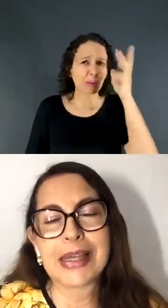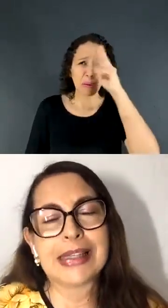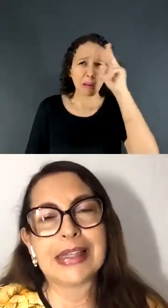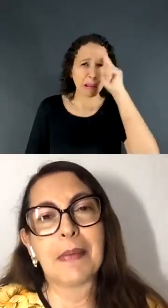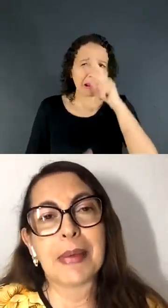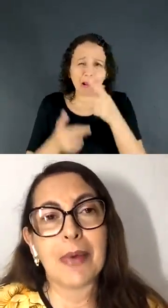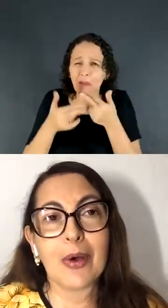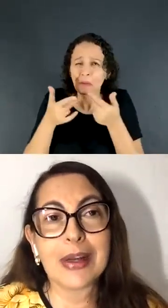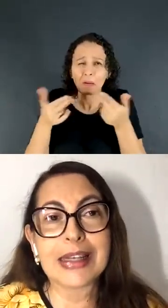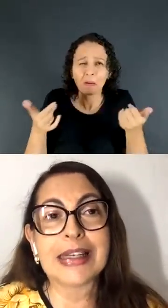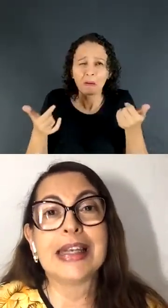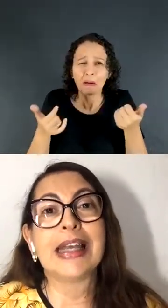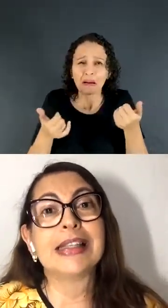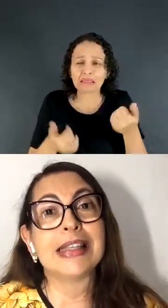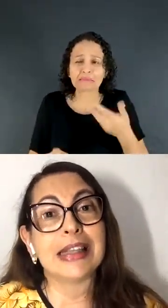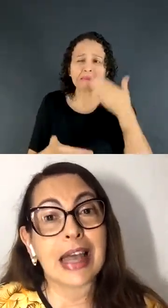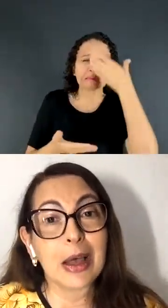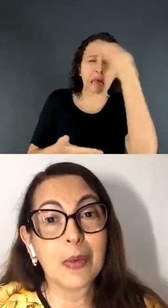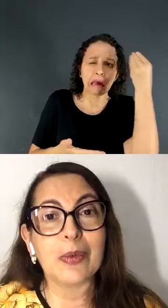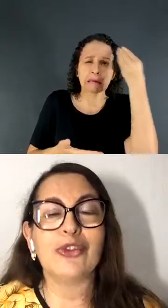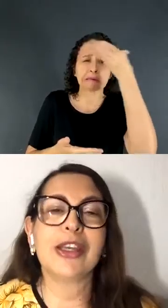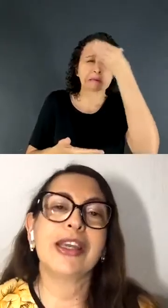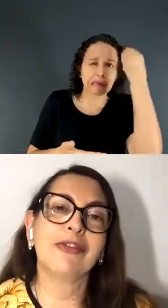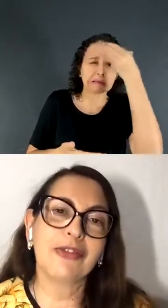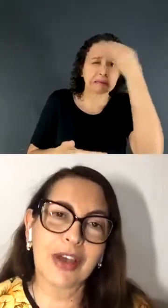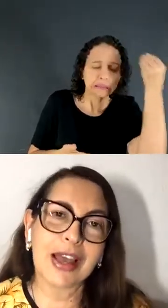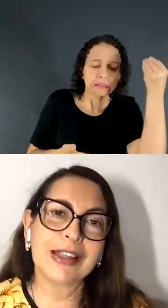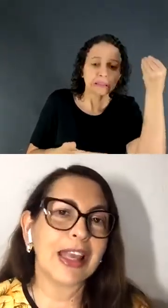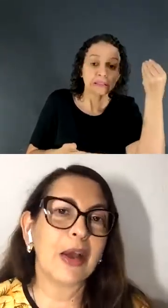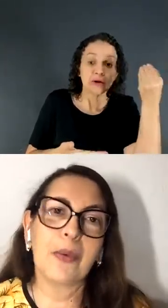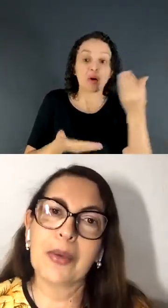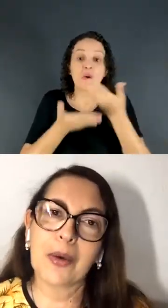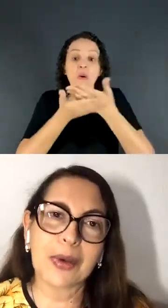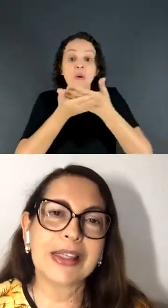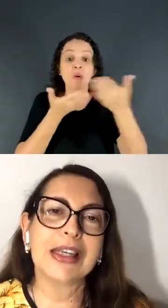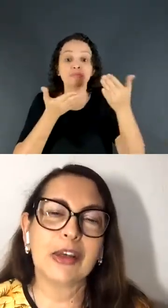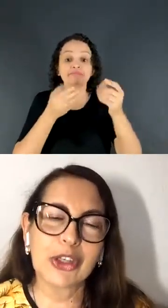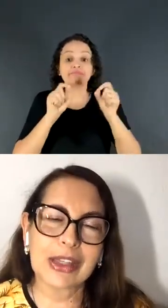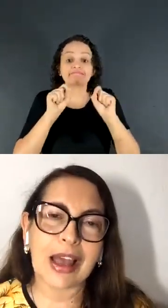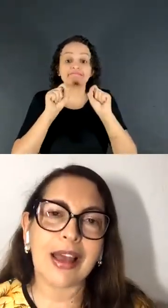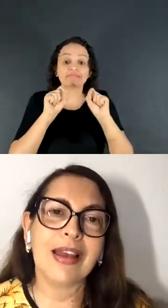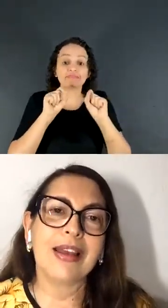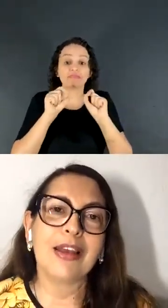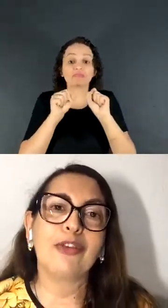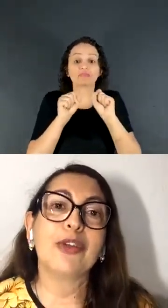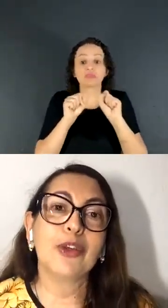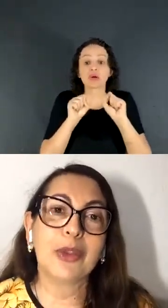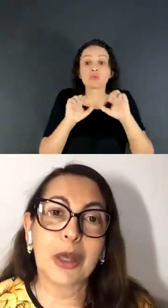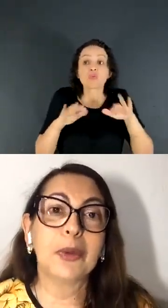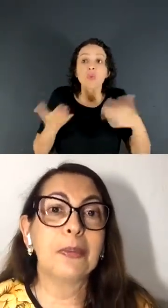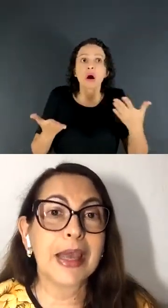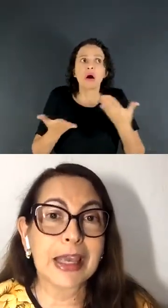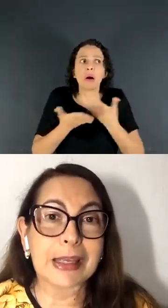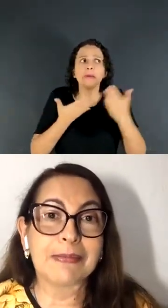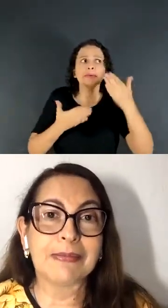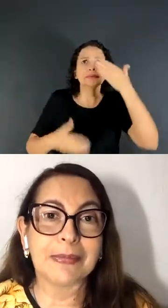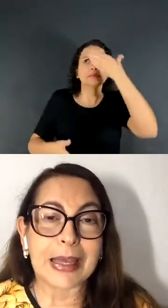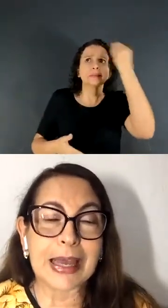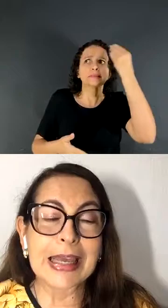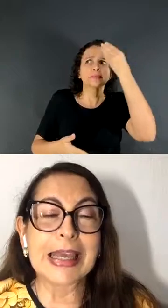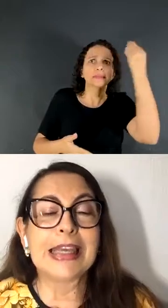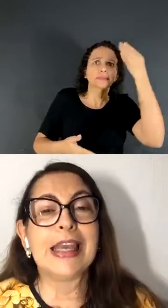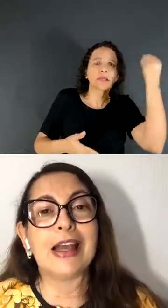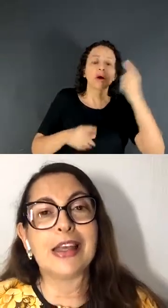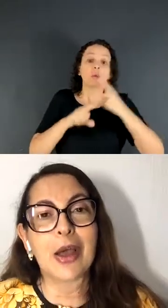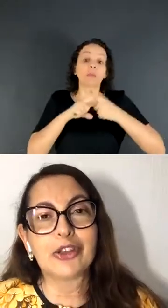a perda da memória, é sinal de que tem alguma coisa que não está funcionando bem,